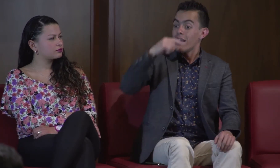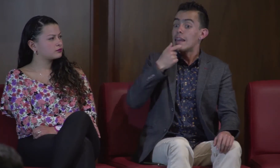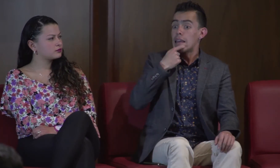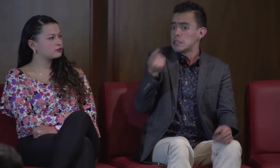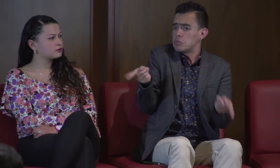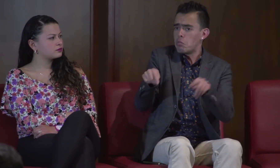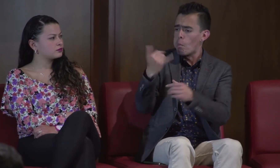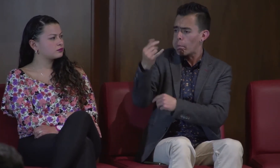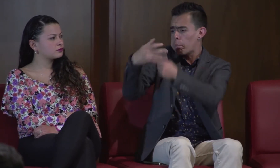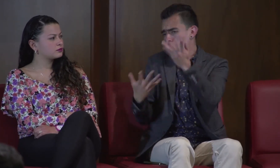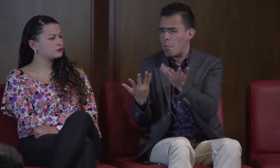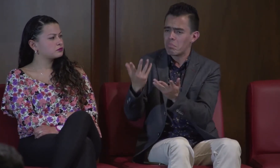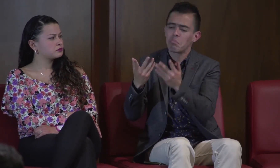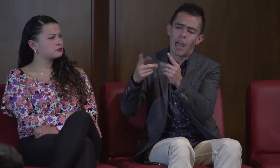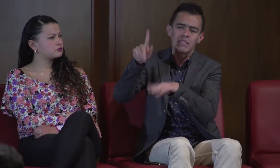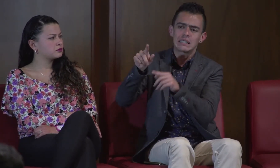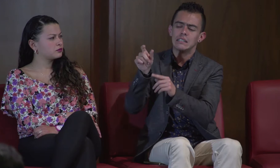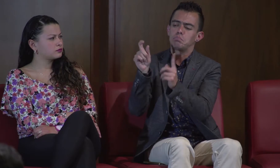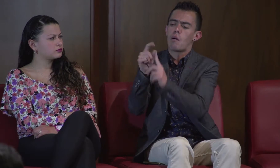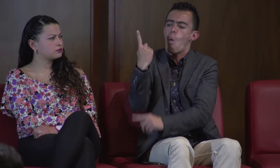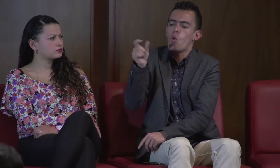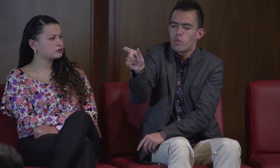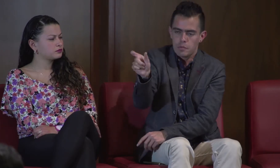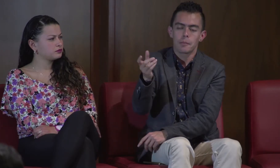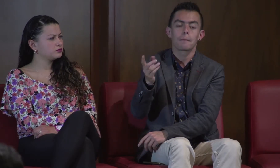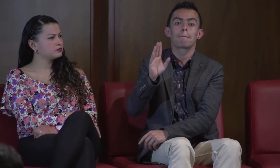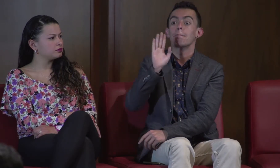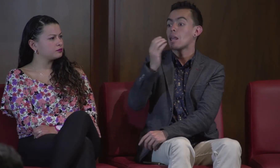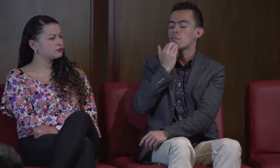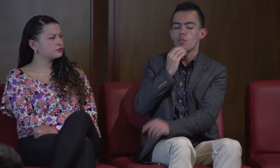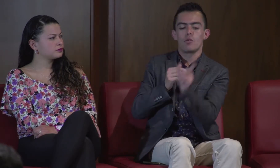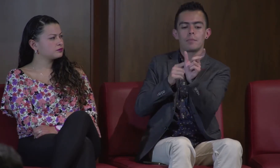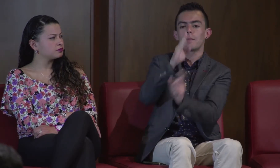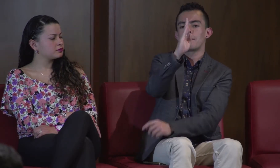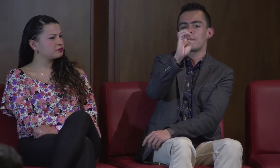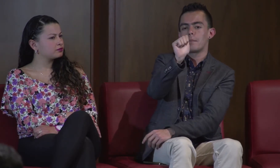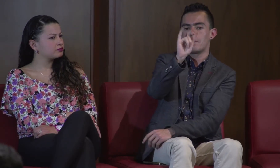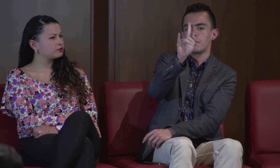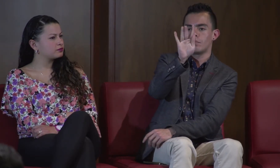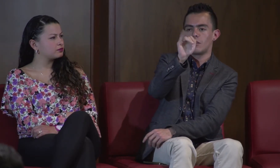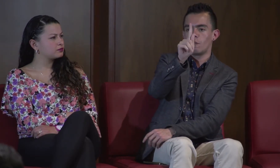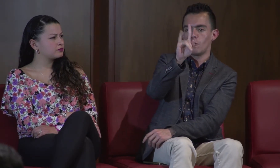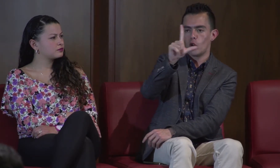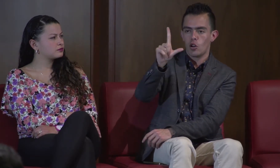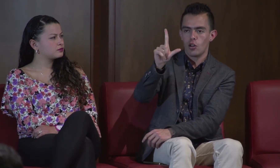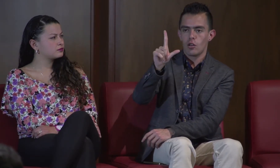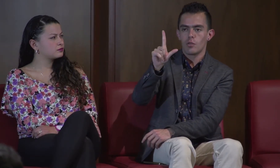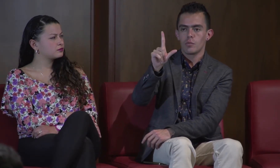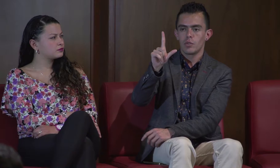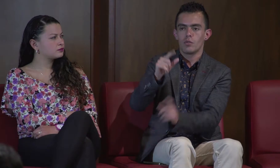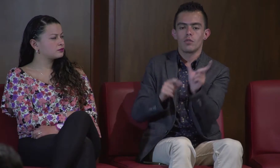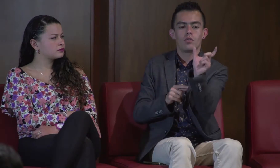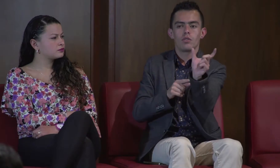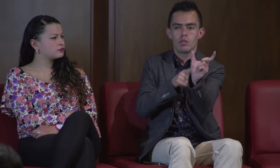varios sinónimos para ese constructo. El inglés también tiene muchos sinónimos para esa palabra. Entonces, por ejemplo, la